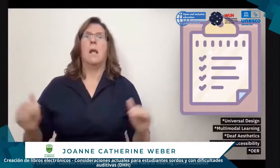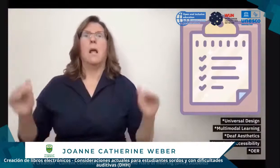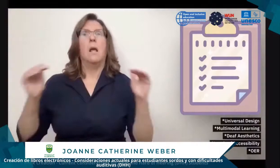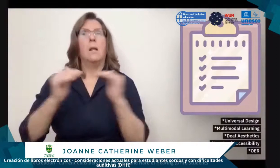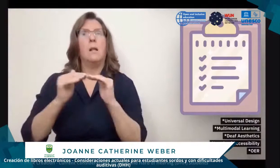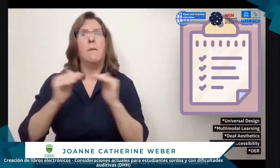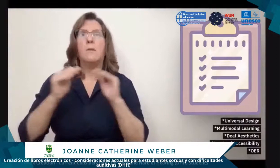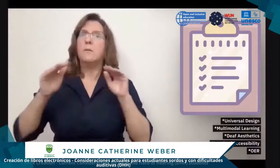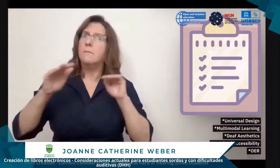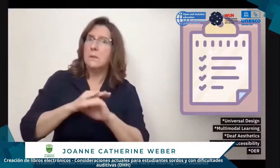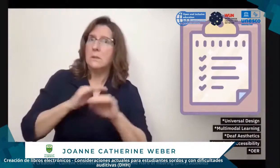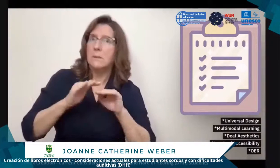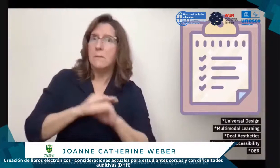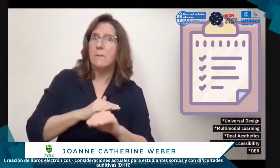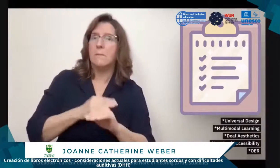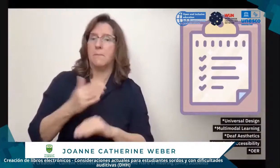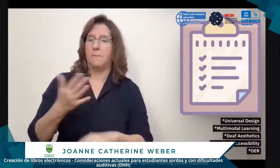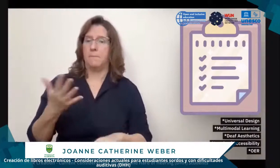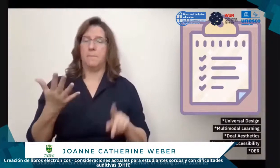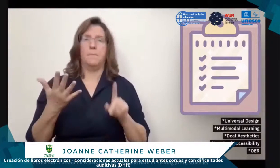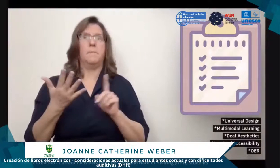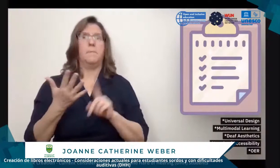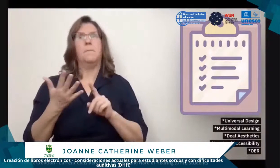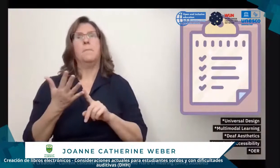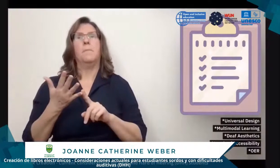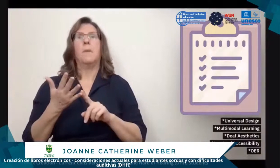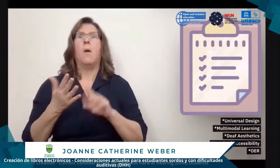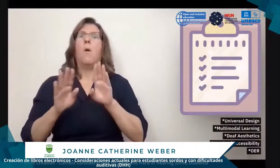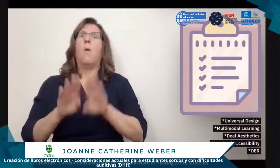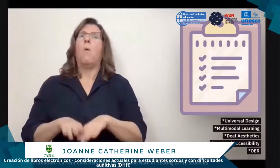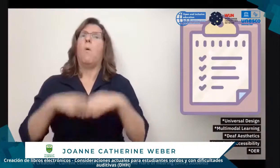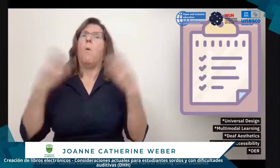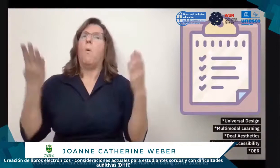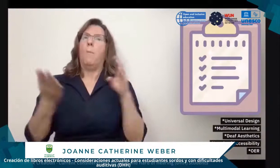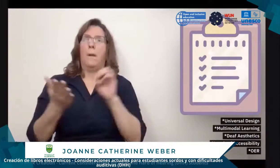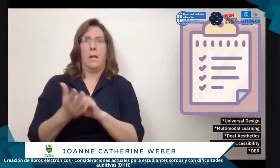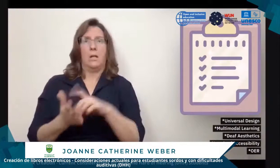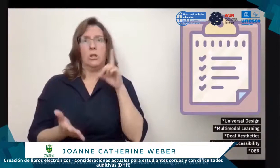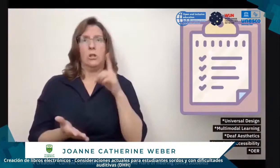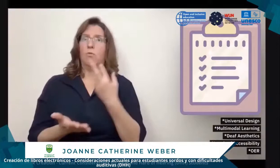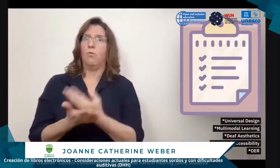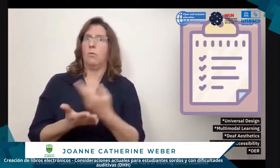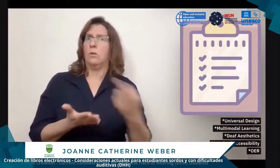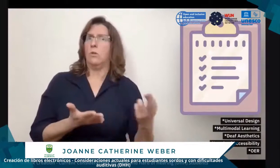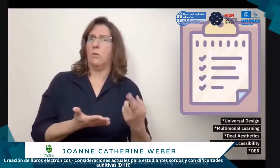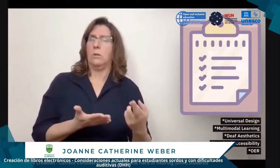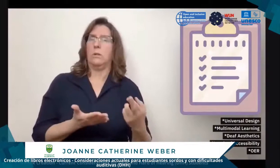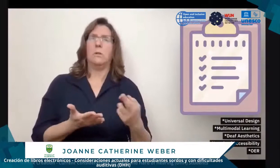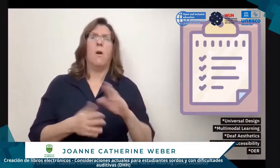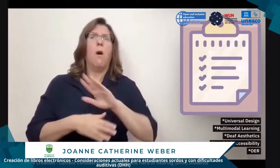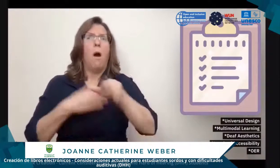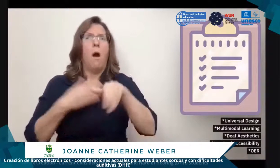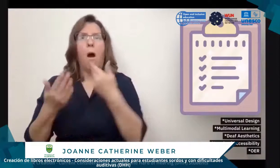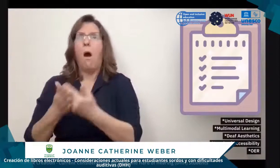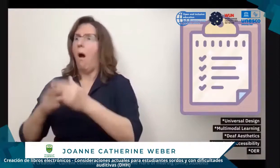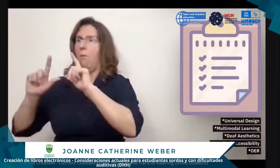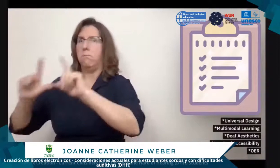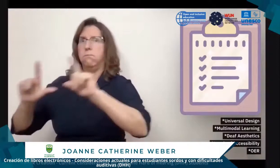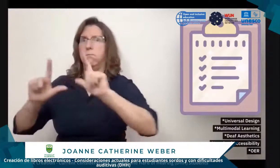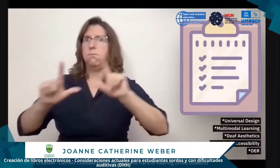los niveles de accesibilidad y los recursos de educación abierta, OER.